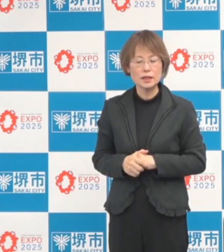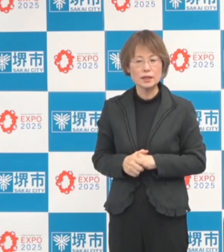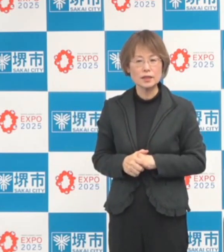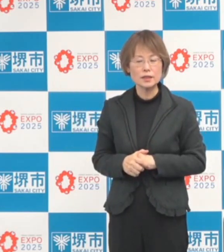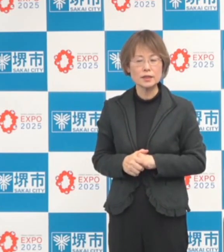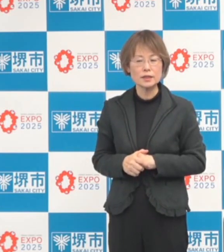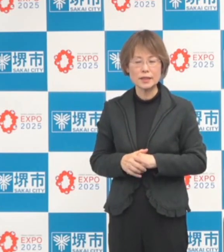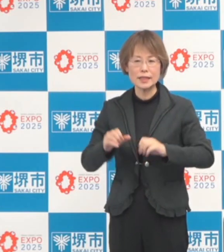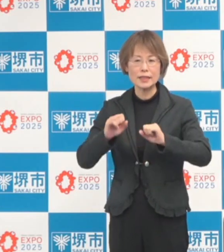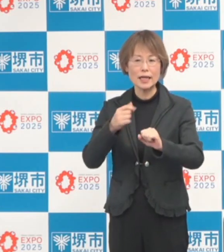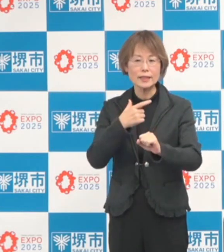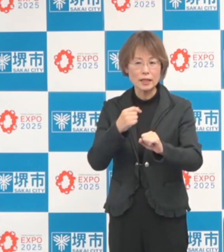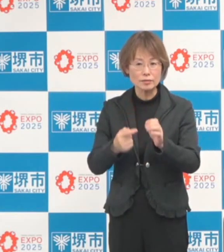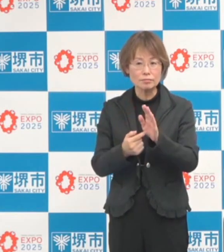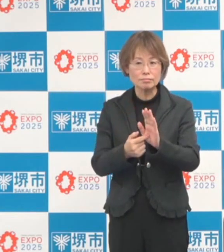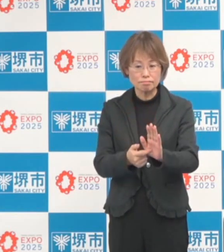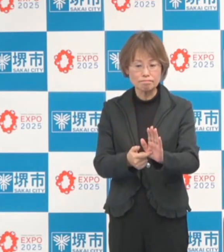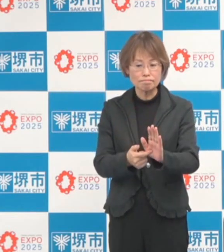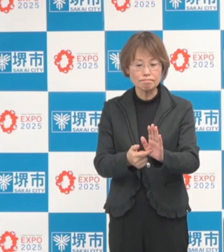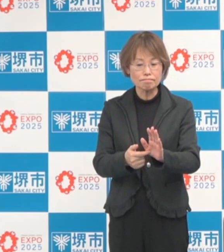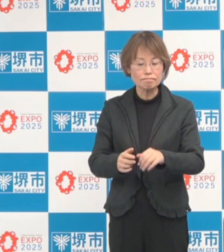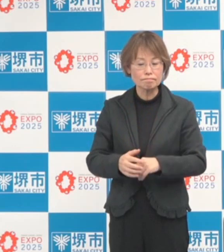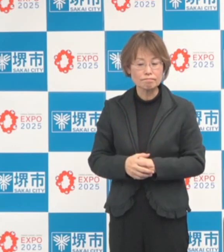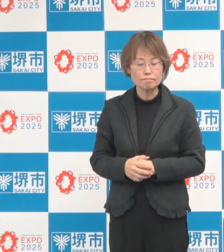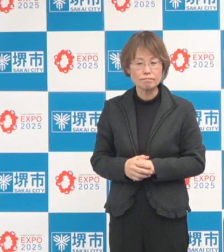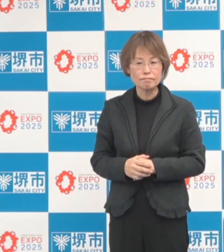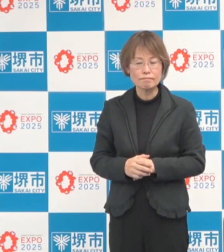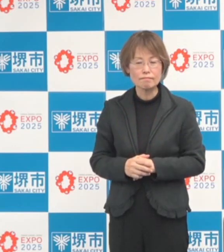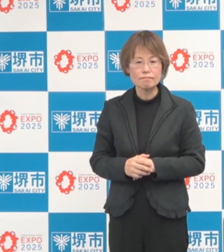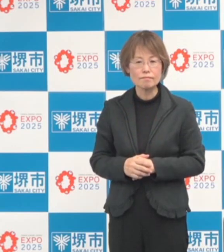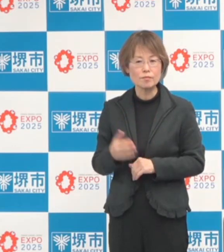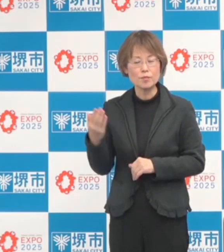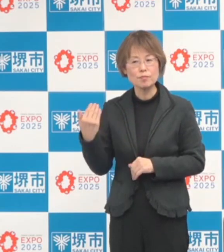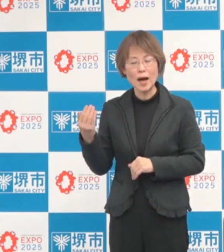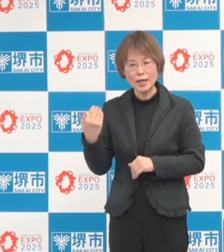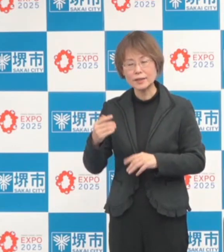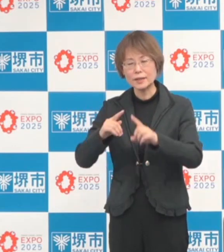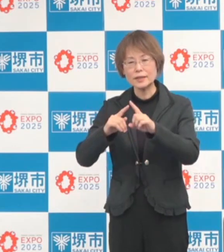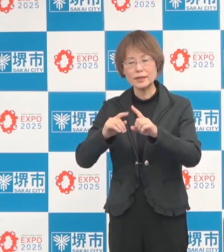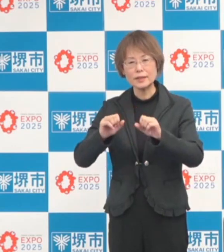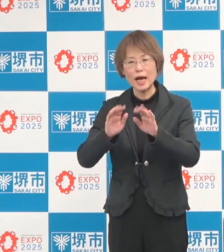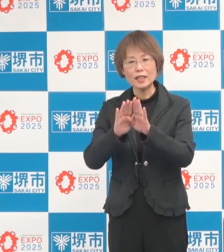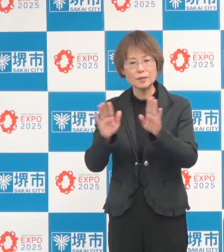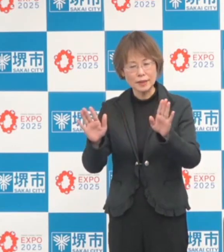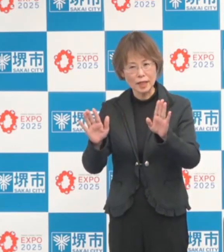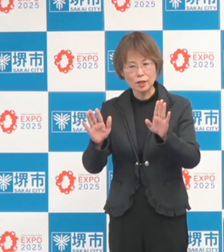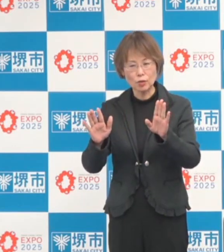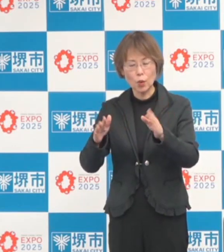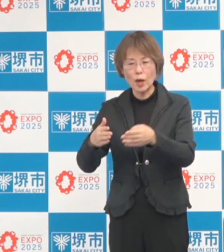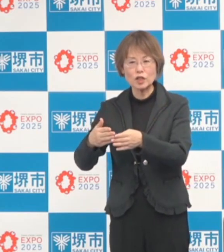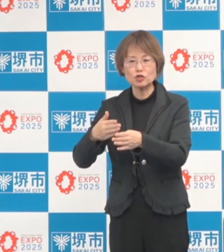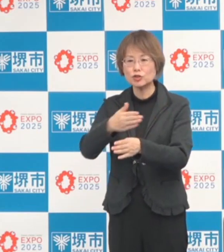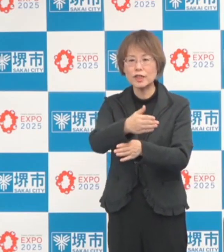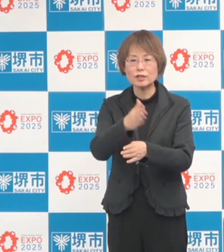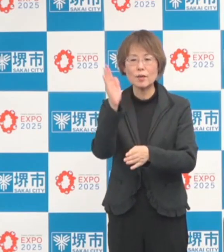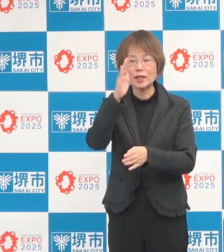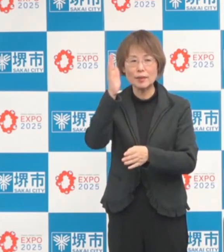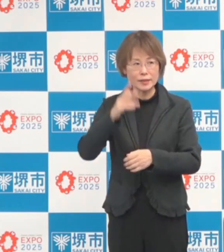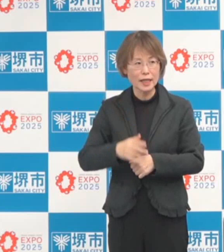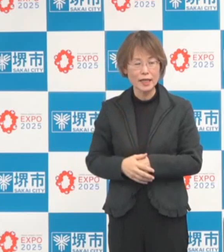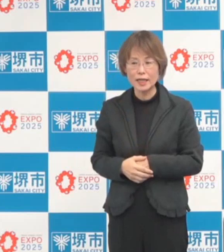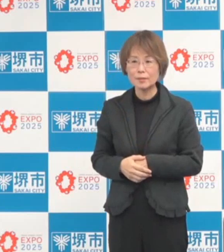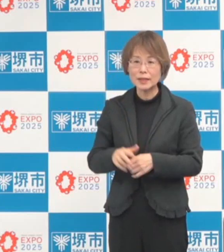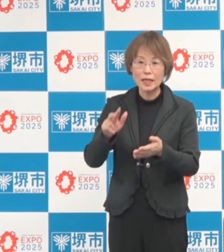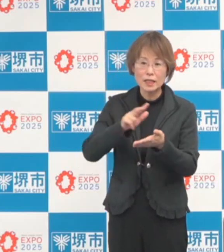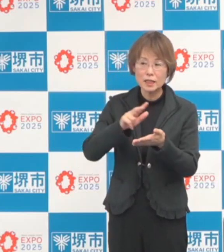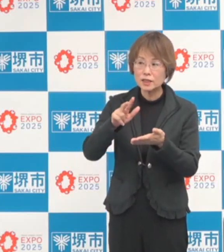ましたので、まあ、すでにもうその導入していた、していたはずを過ぎているということではありません。またちょっと資料も見